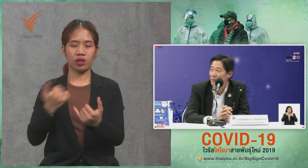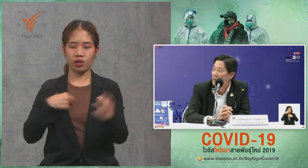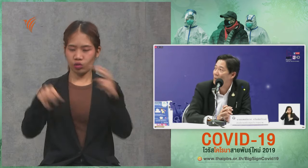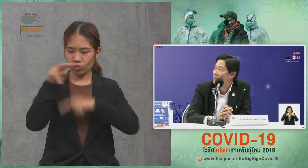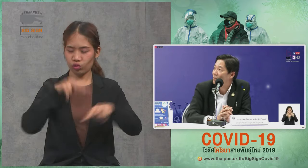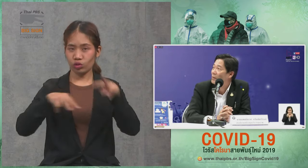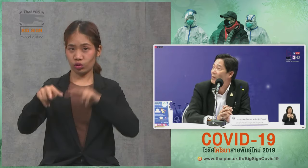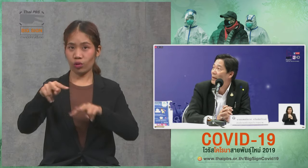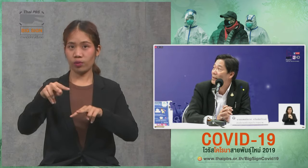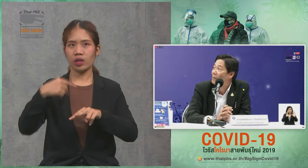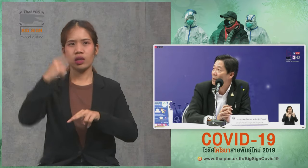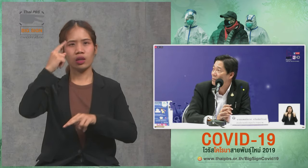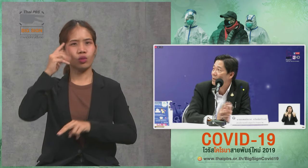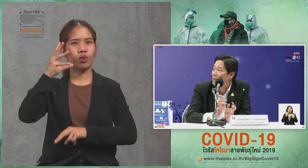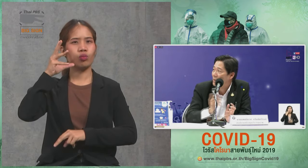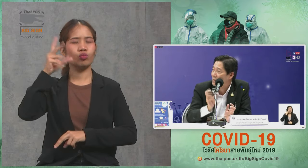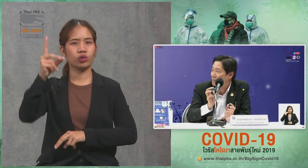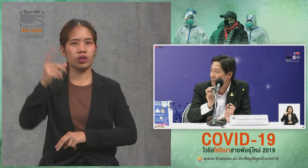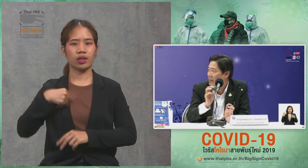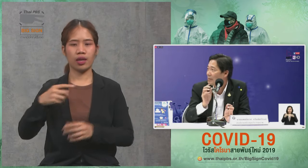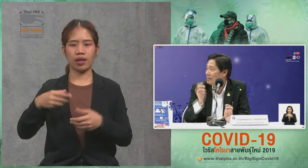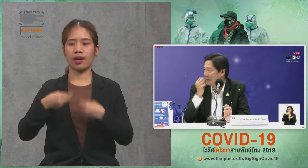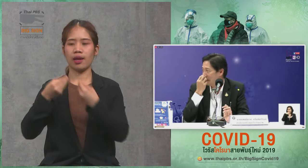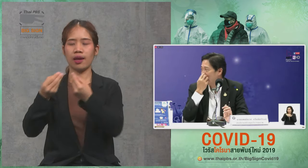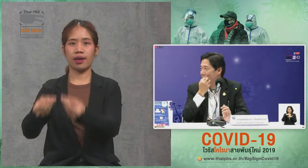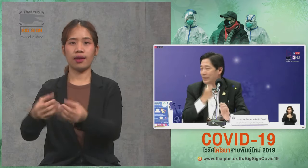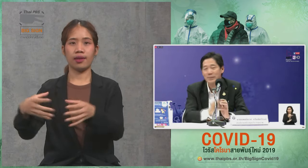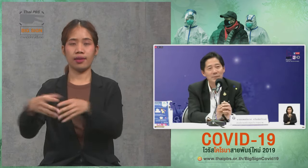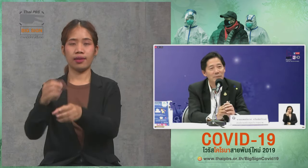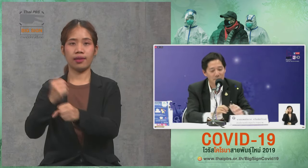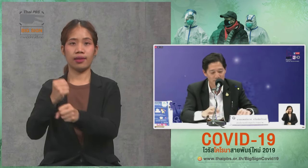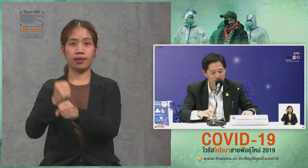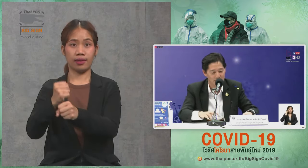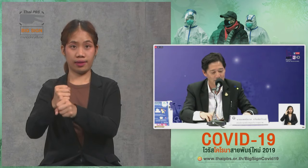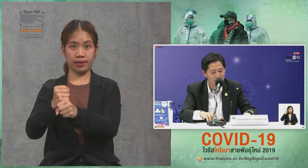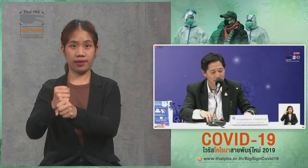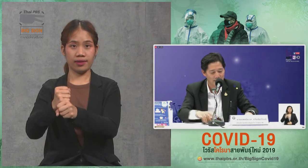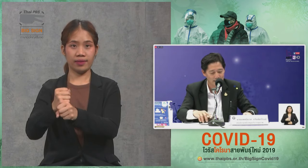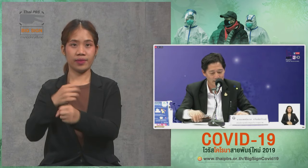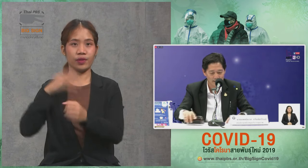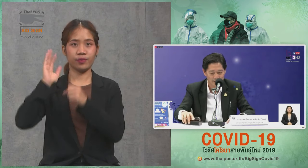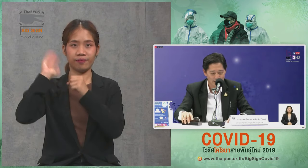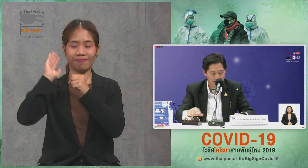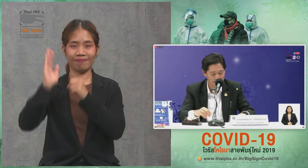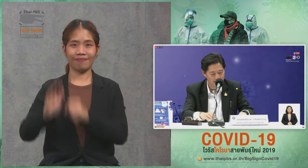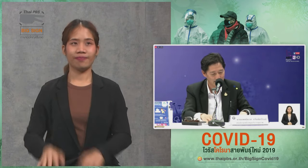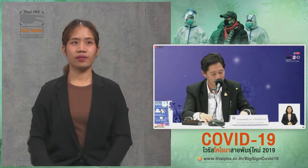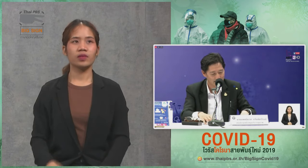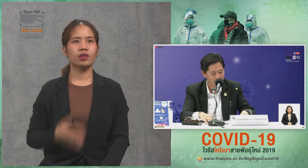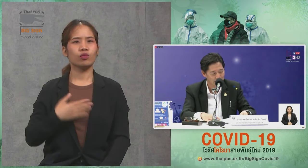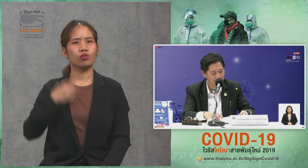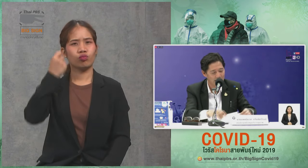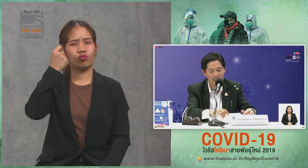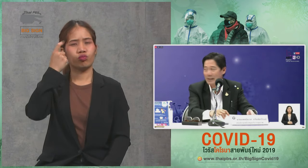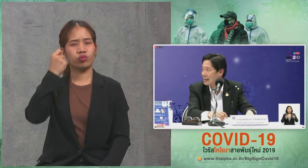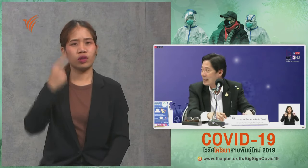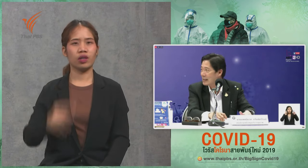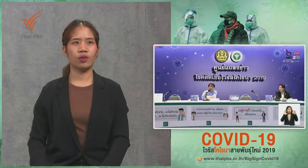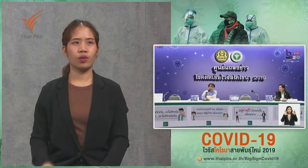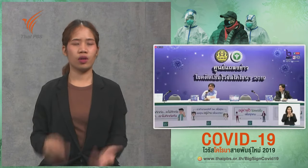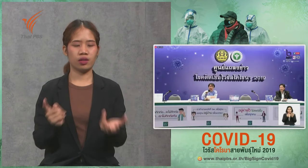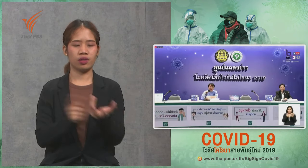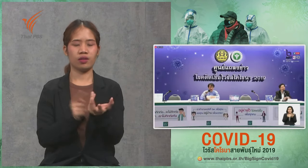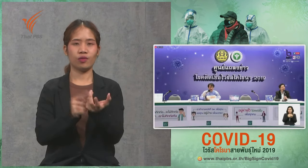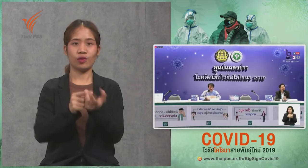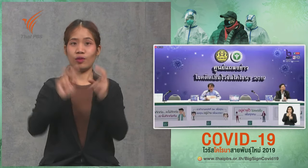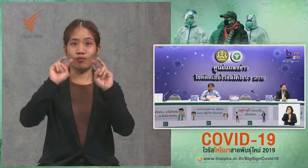อบอยู่เดี๋ยวพรุ่งนี้ผมคิดว่าให้ทีมก็นำเสนอแล้วกันครับครับครับ ผมเข้าใจว่าประเด็นเรื่องจำนวนไม่ใช่